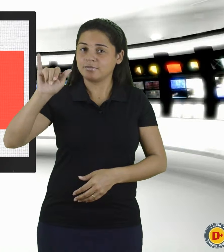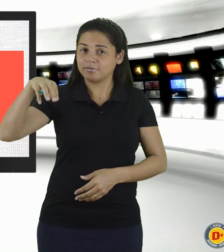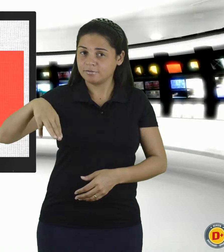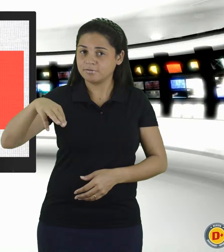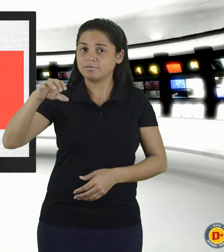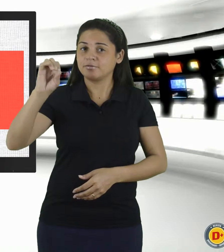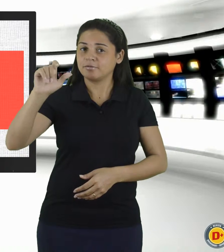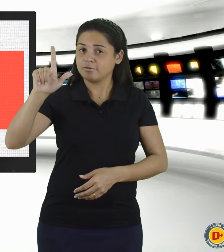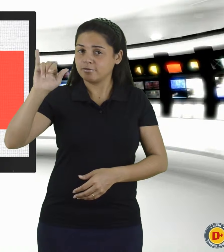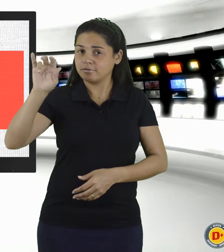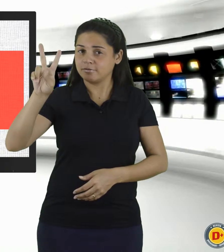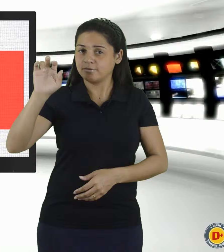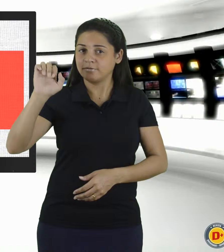Arte reabilitadora.